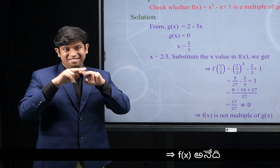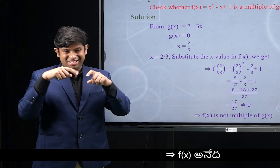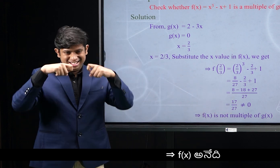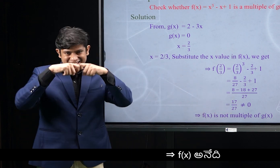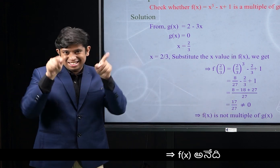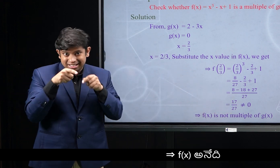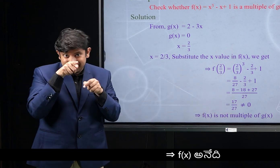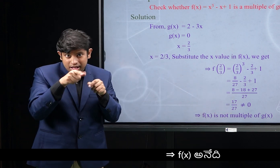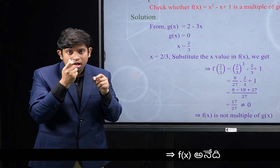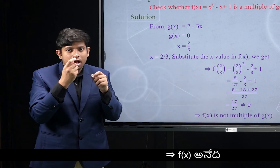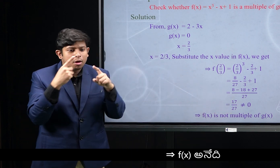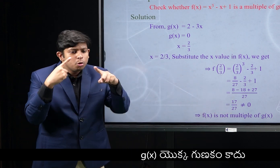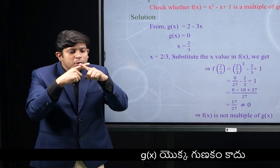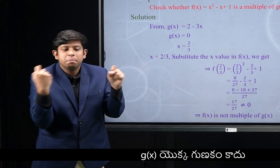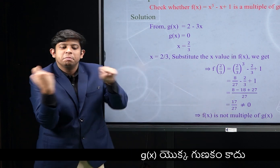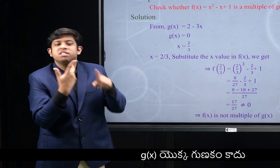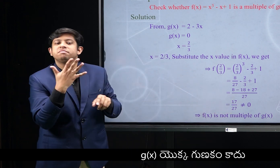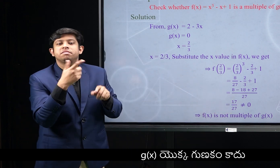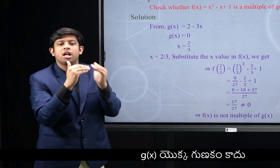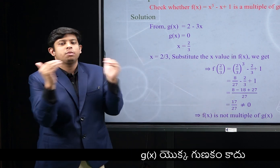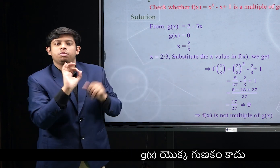fx అనేది gx యొక్క గుణకం కాదు.